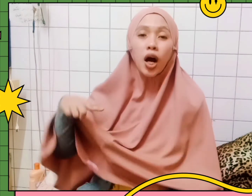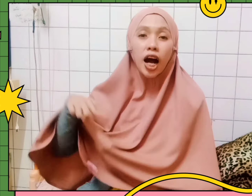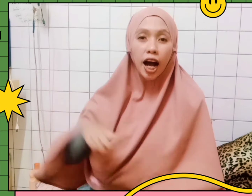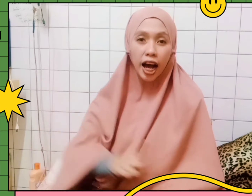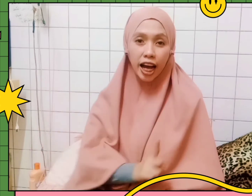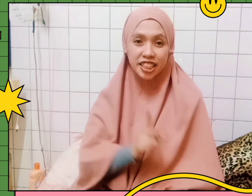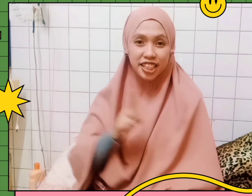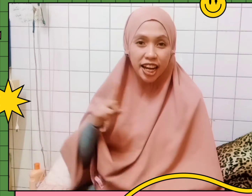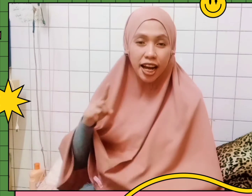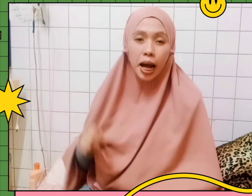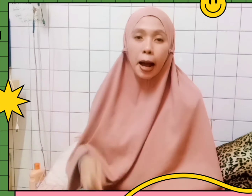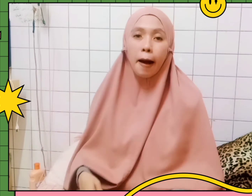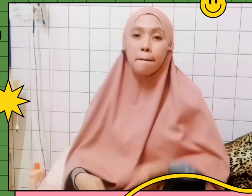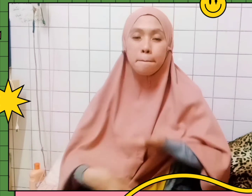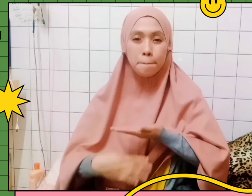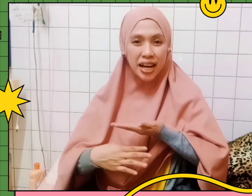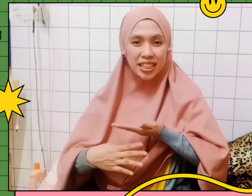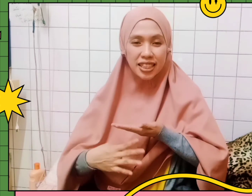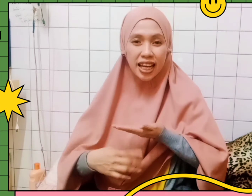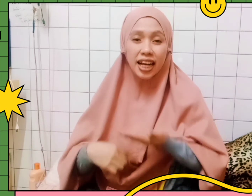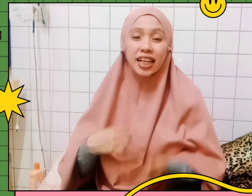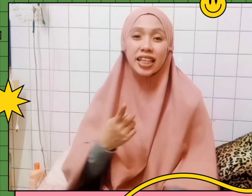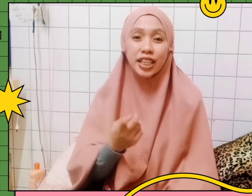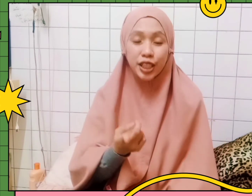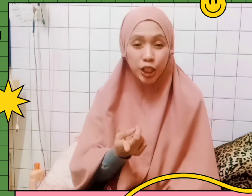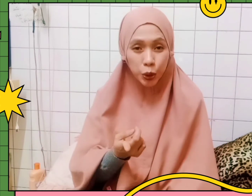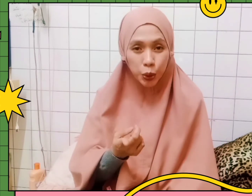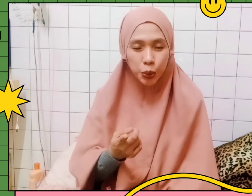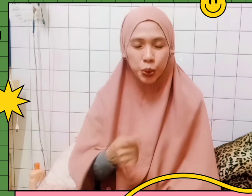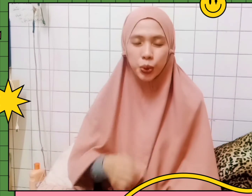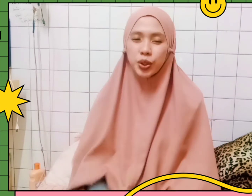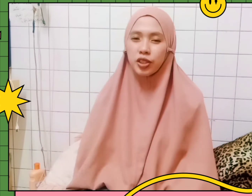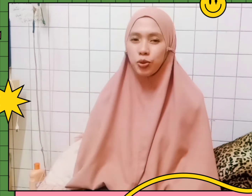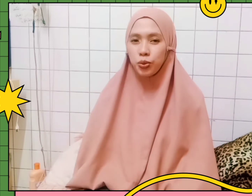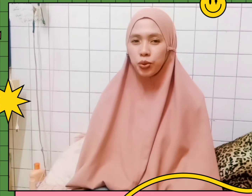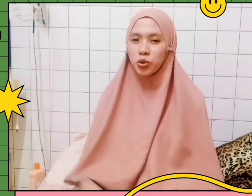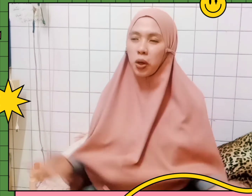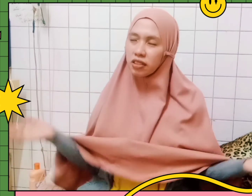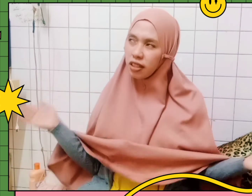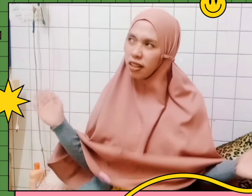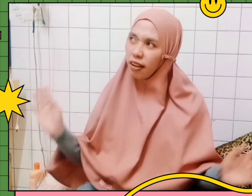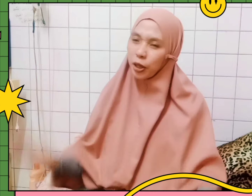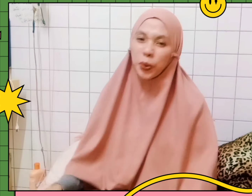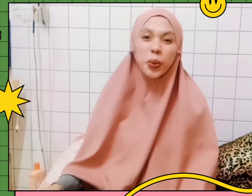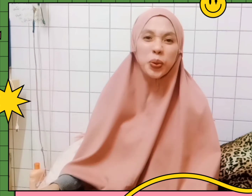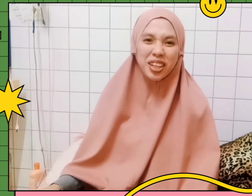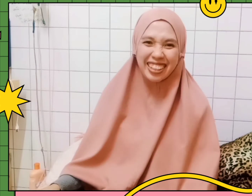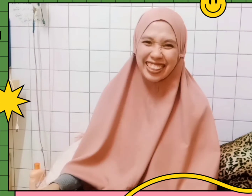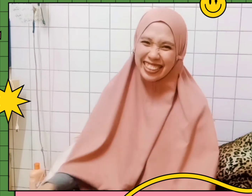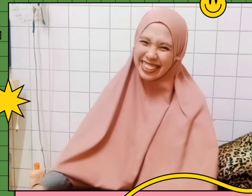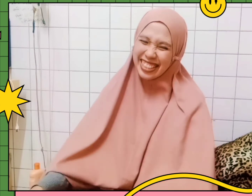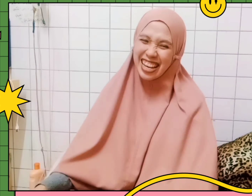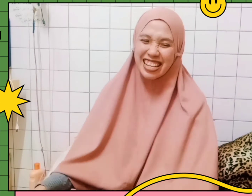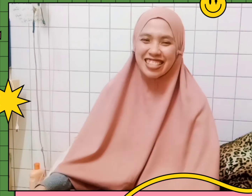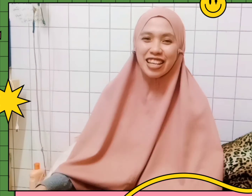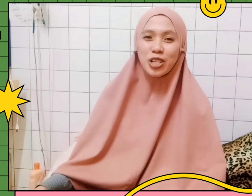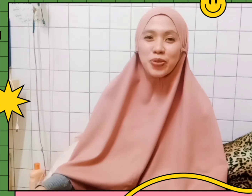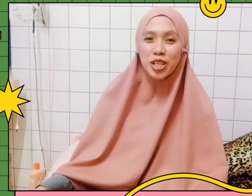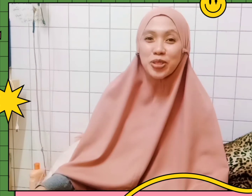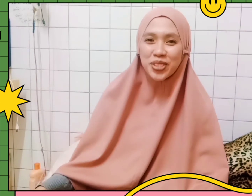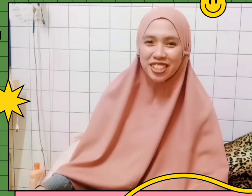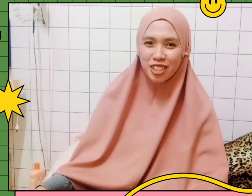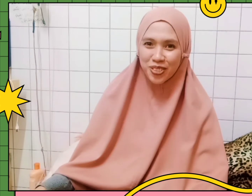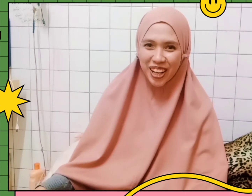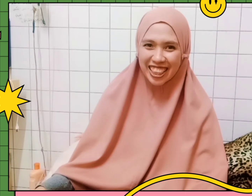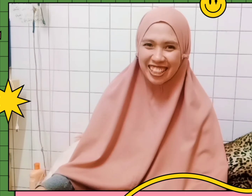itu, hanya masak itu gitu. Soalnya lagi corona, cari